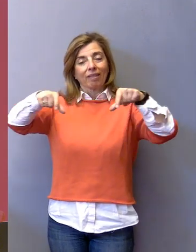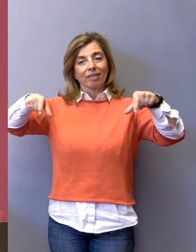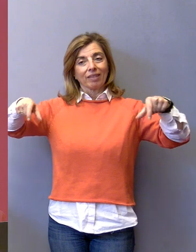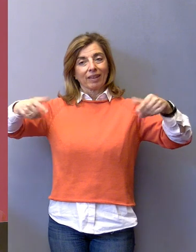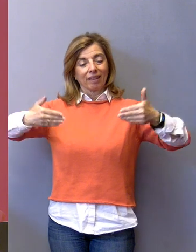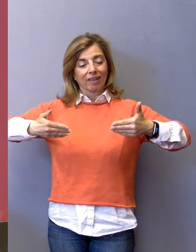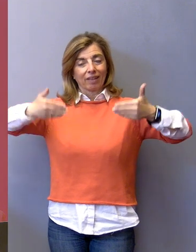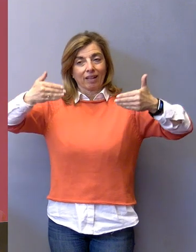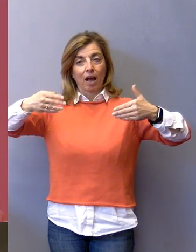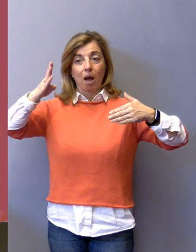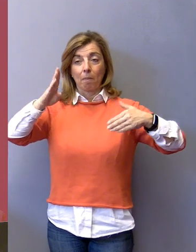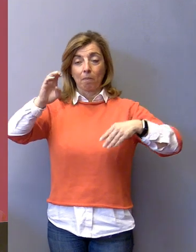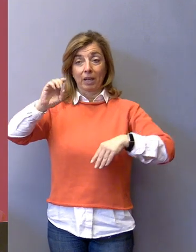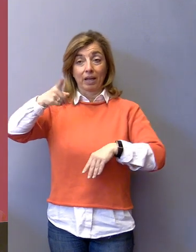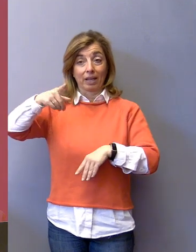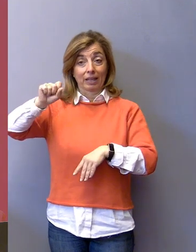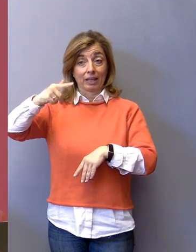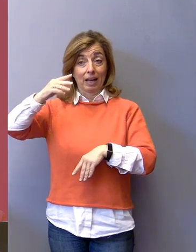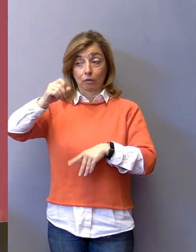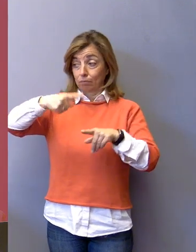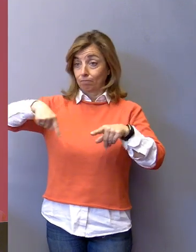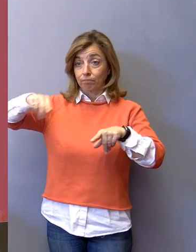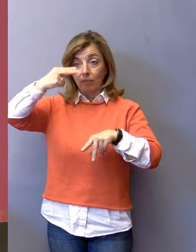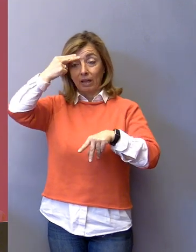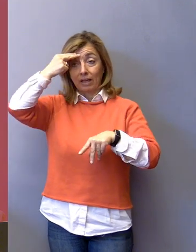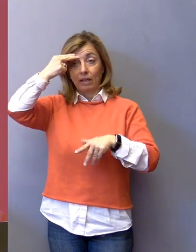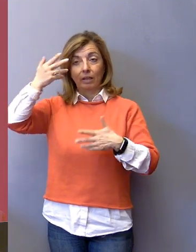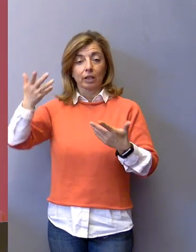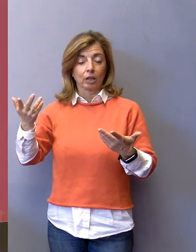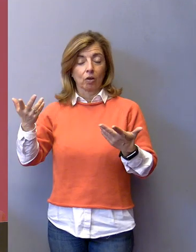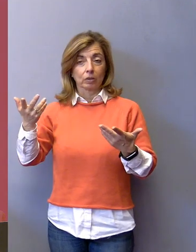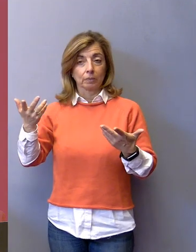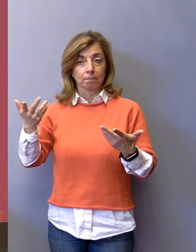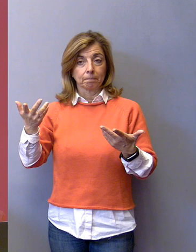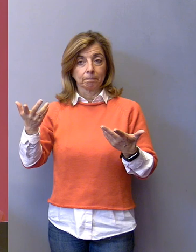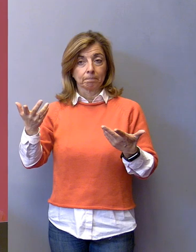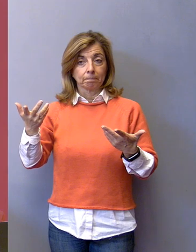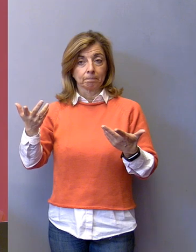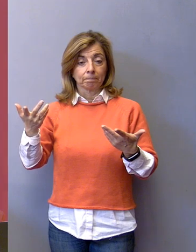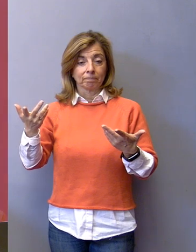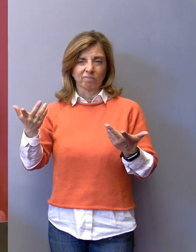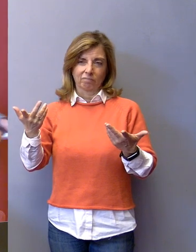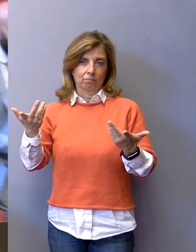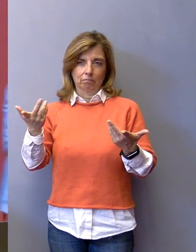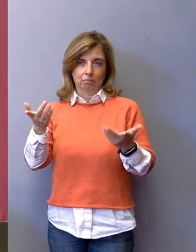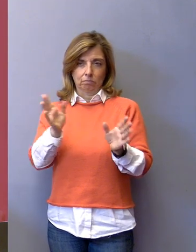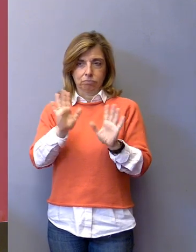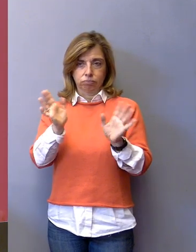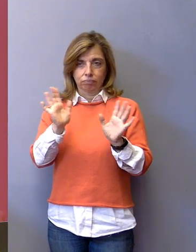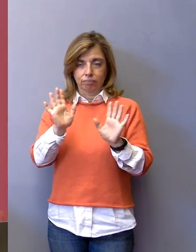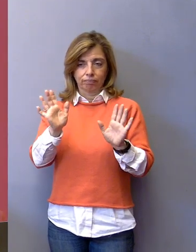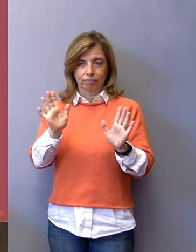quello che noi ricordiamo dell'ex ormai diga di begato è sicuramente un ecomostro che